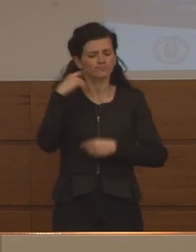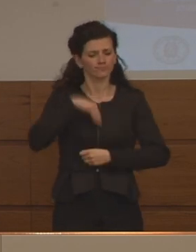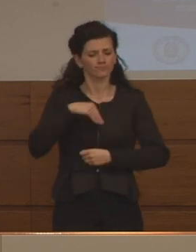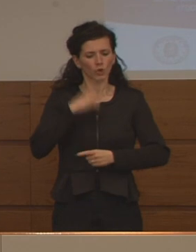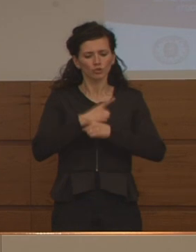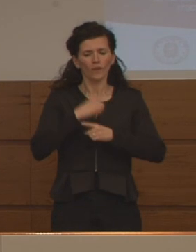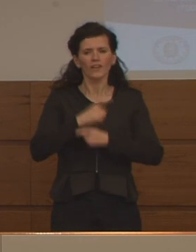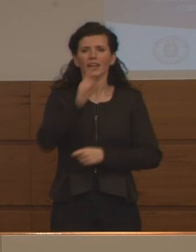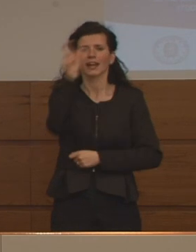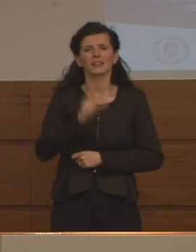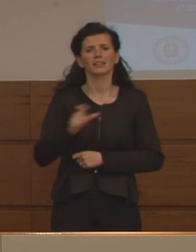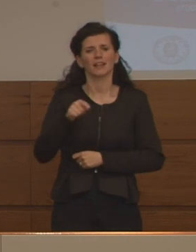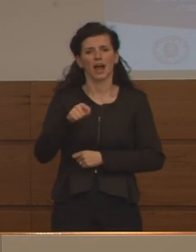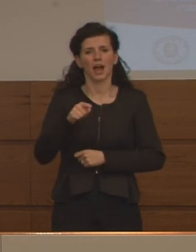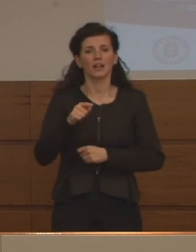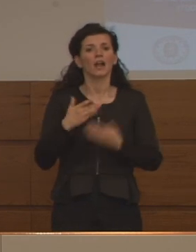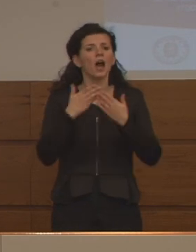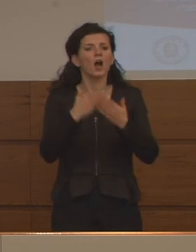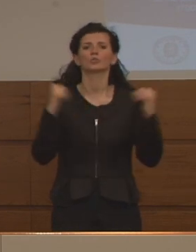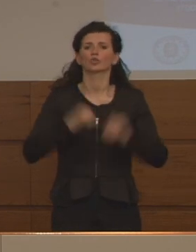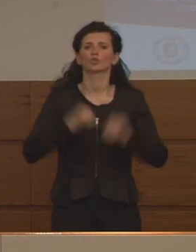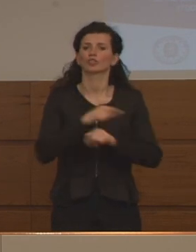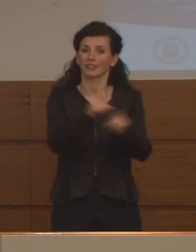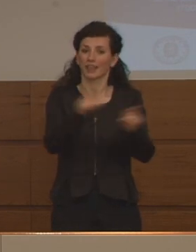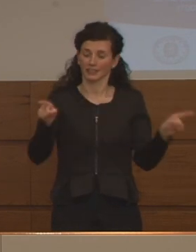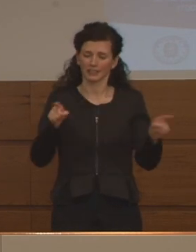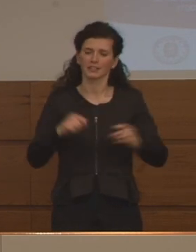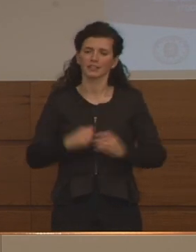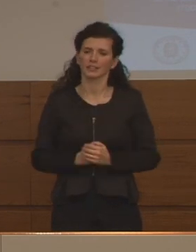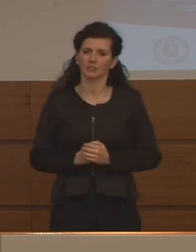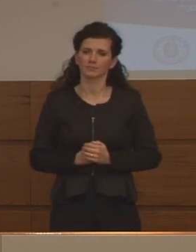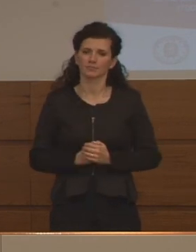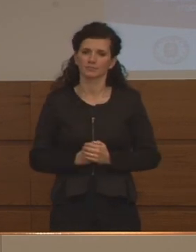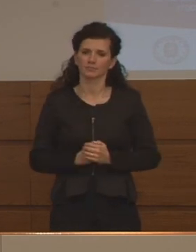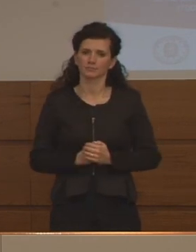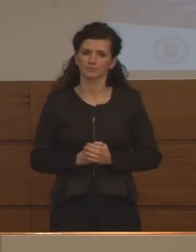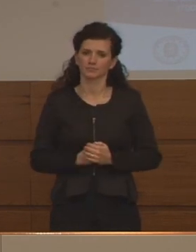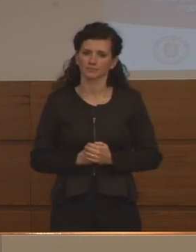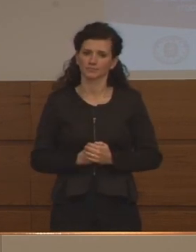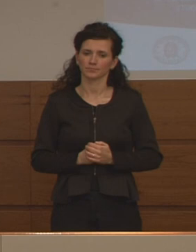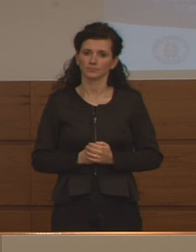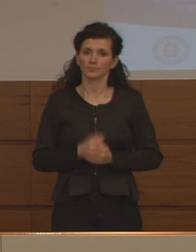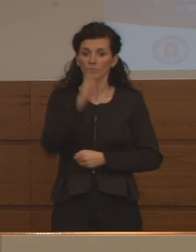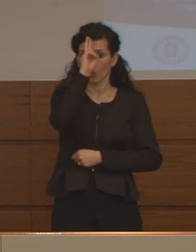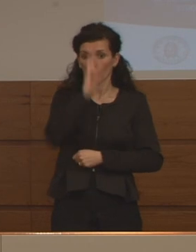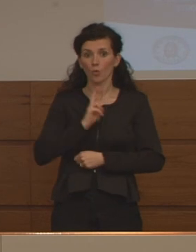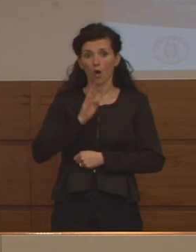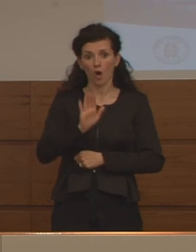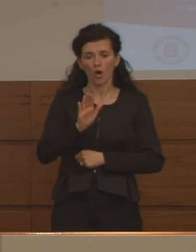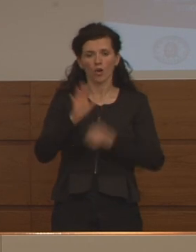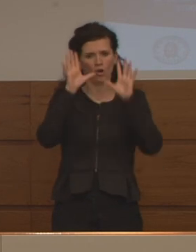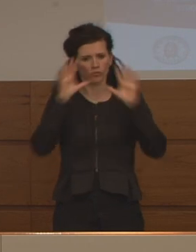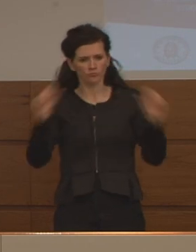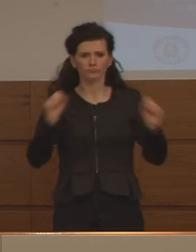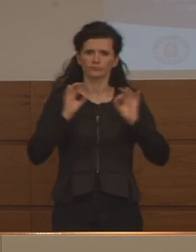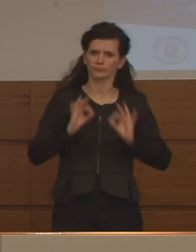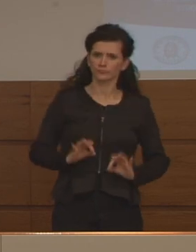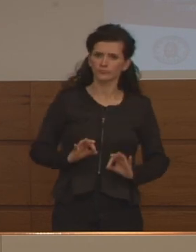e per parlare dei e parlando del ruolo delle forze dell'ordine non possono